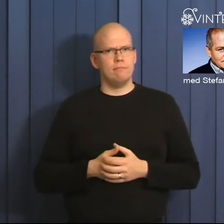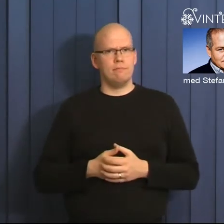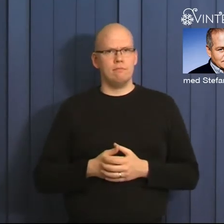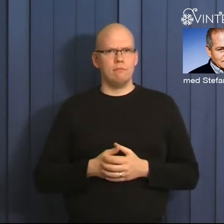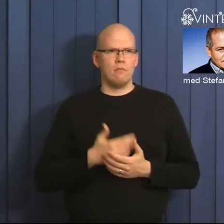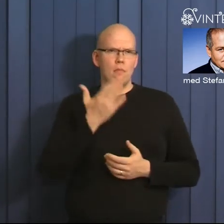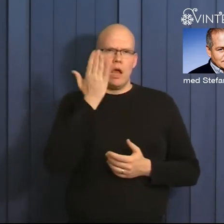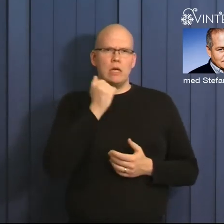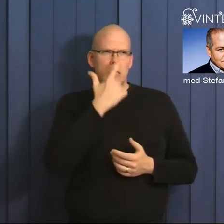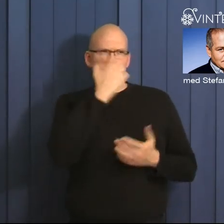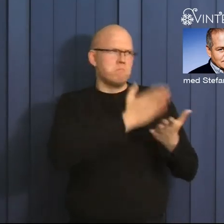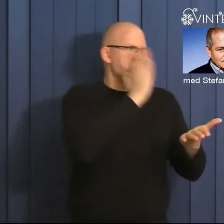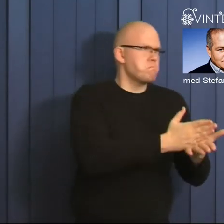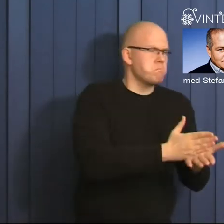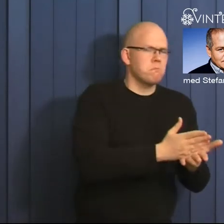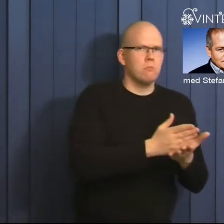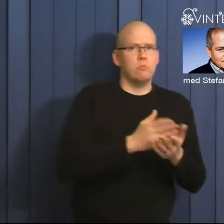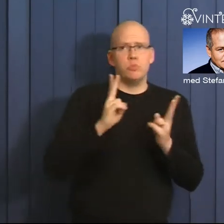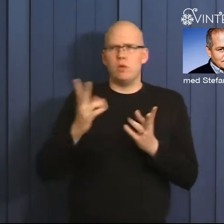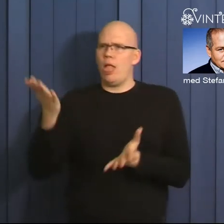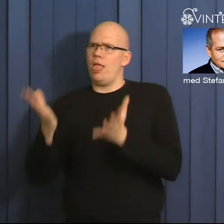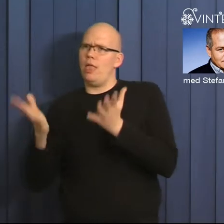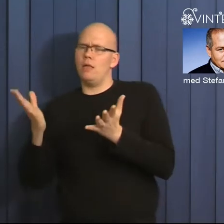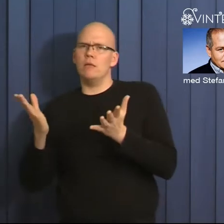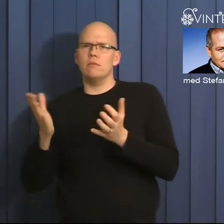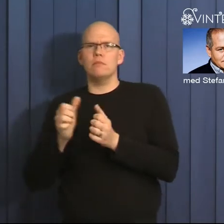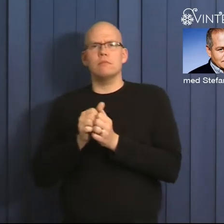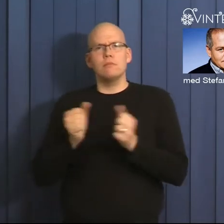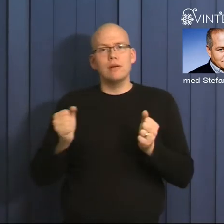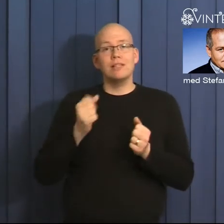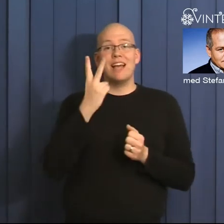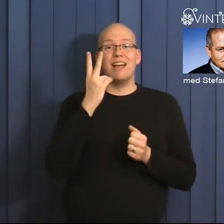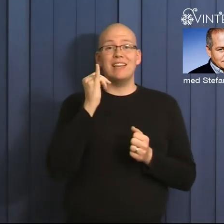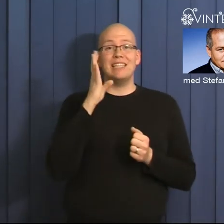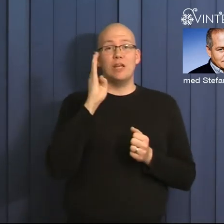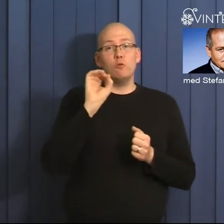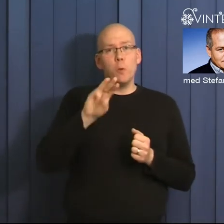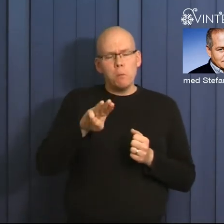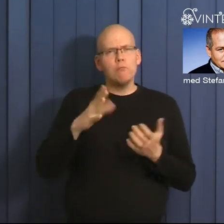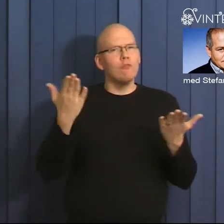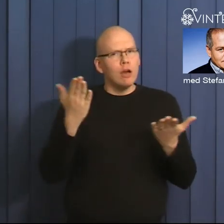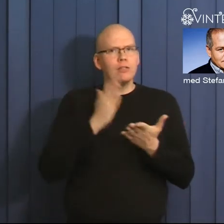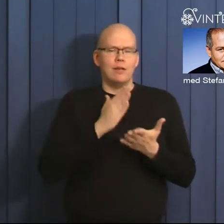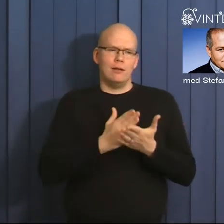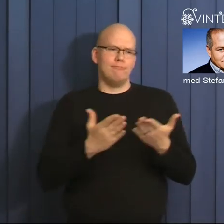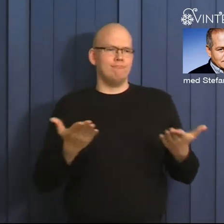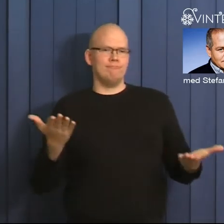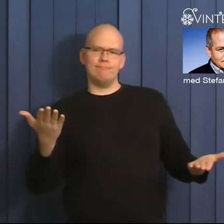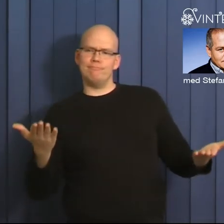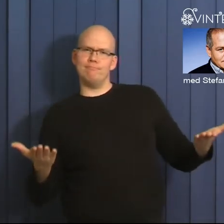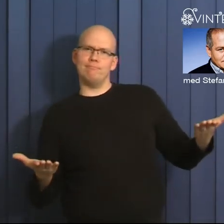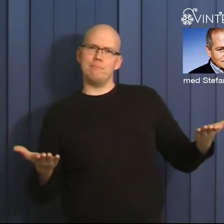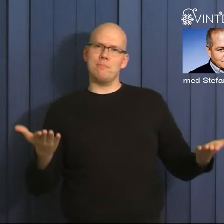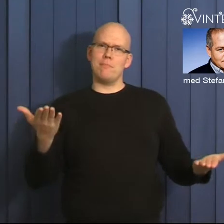mellan dogmatism och Sund skepticism där visdomen frodas utmaningen är att finna